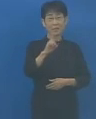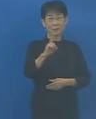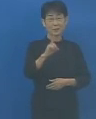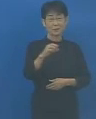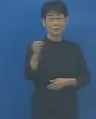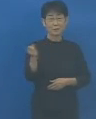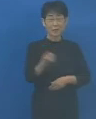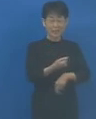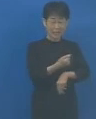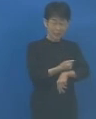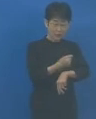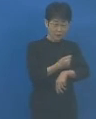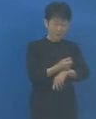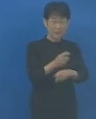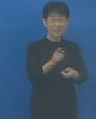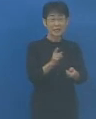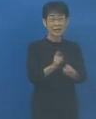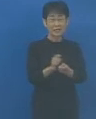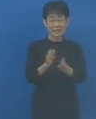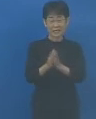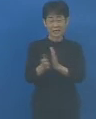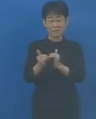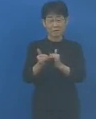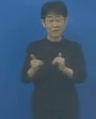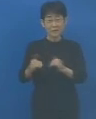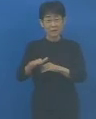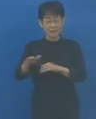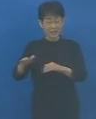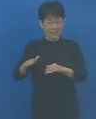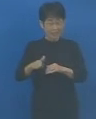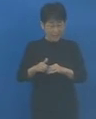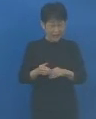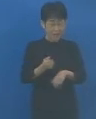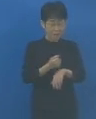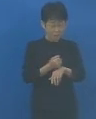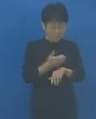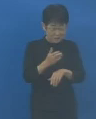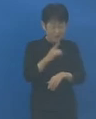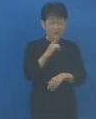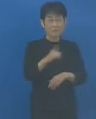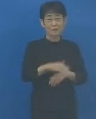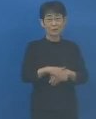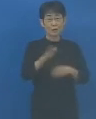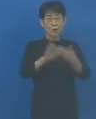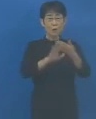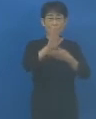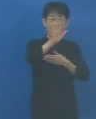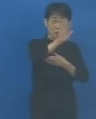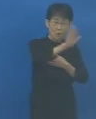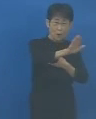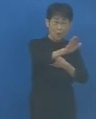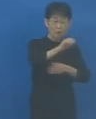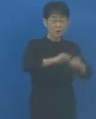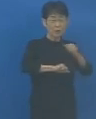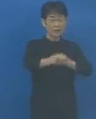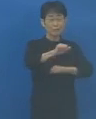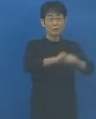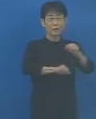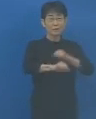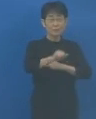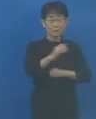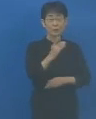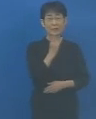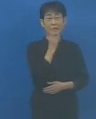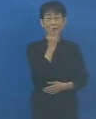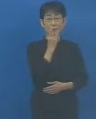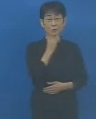を県民挙げてねぎらわさせていただきたいと思います。今後のご活躍にも期待をしたいと思います。今